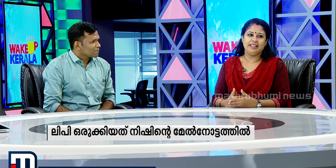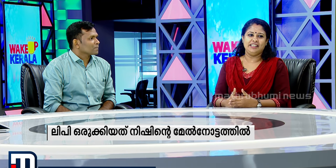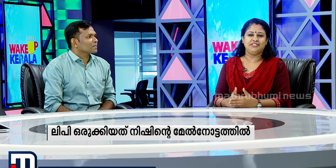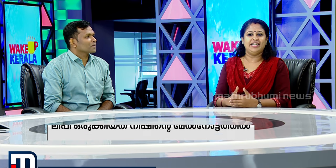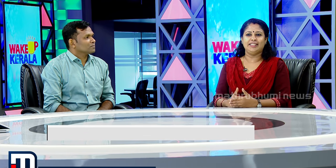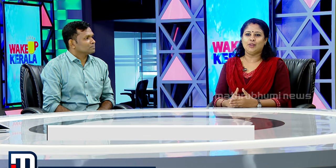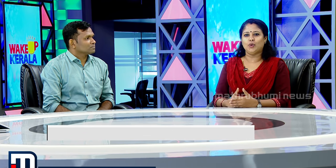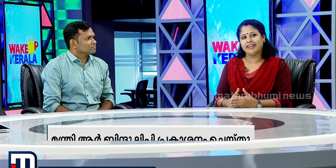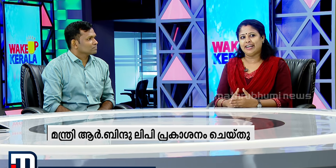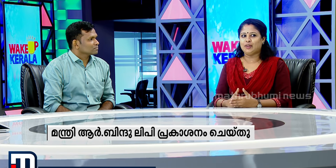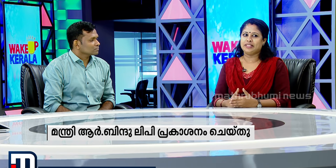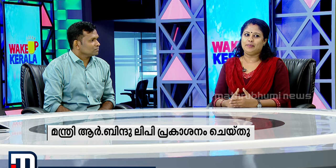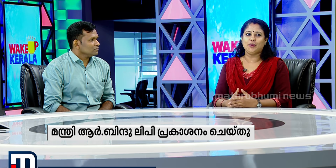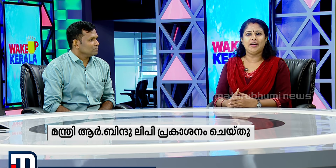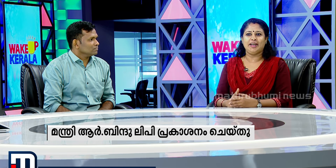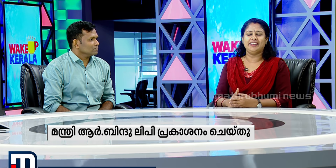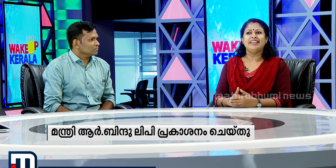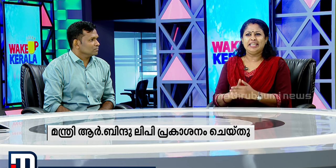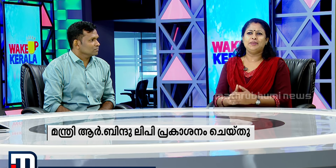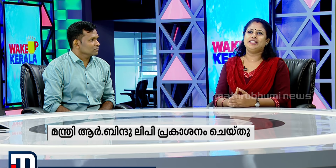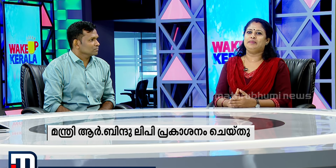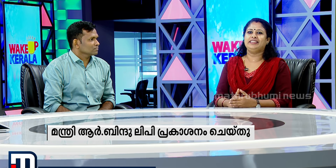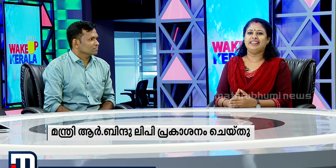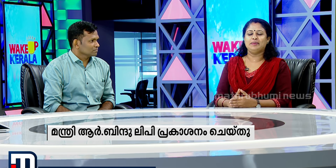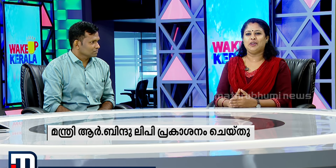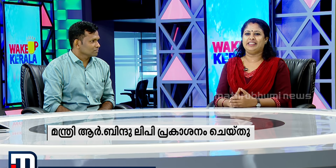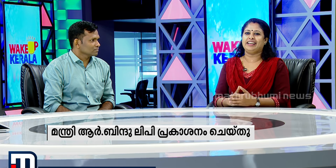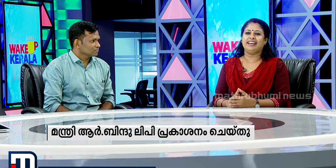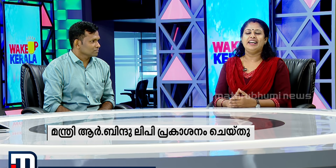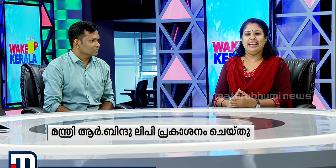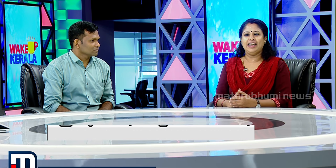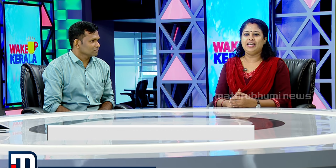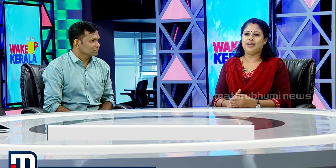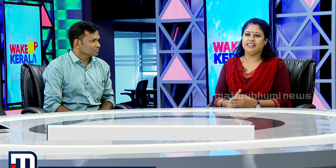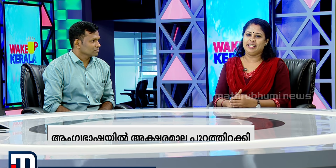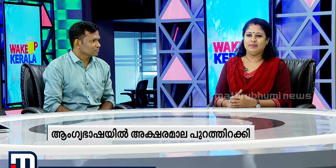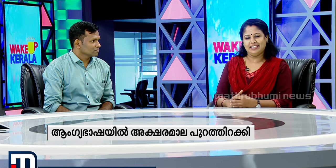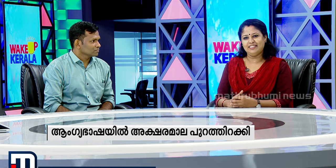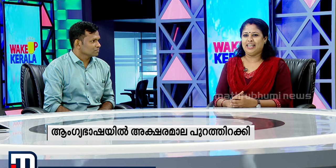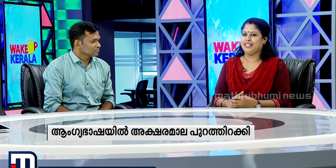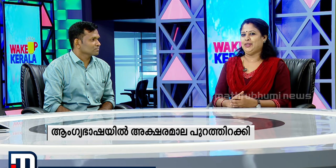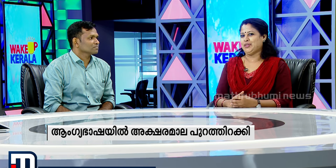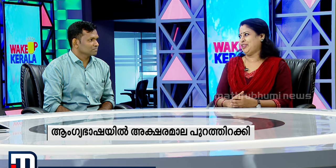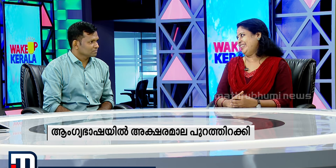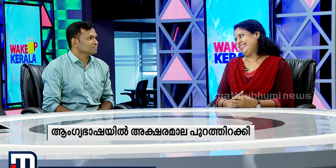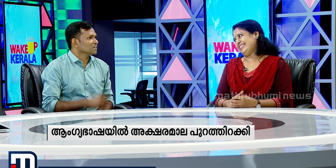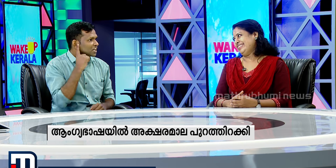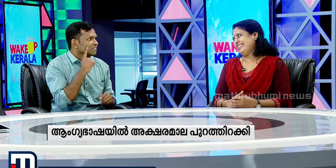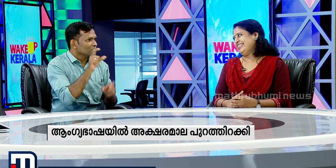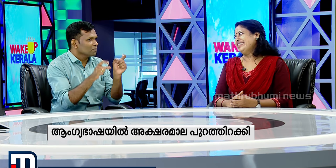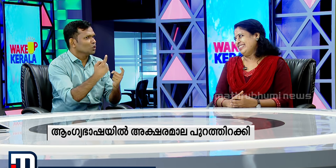ആകാംക്ഷയോടെ നമ്മുടെ ഡെഫ് വാരത്തിന് നോക്കിക്കാണുന്ന ഒരു സമയം കൂടി ആയതുകൊണ്ട് ഈ ഒരു സമയത്ത് തന്നെ പുറത്തിറക്കാൻ എല്ലാവരിലേക്കും എത്തിക്കാൻ പറ്റിയതിൽ വളരെ